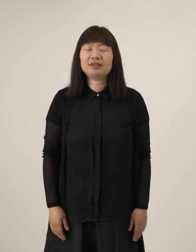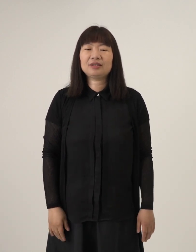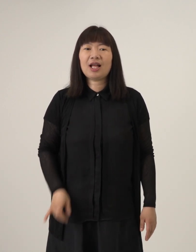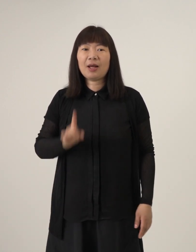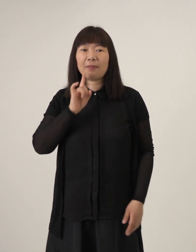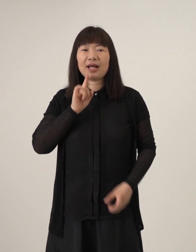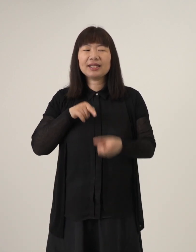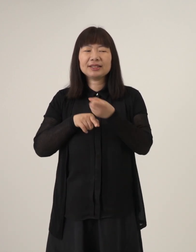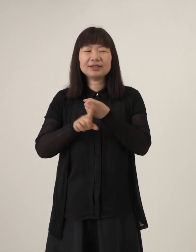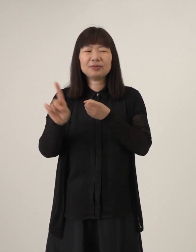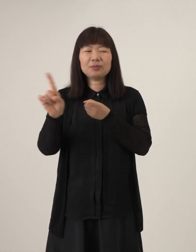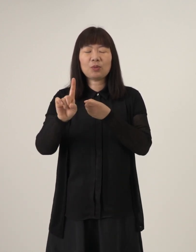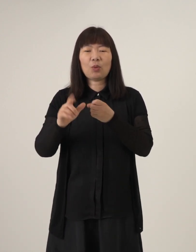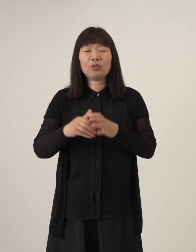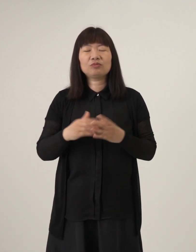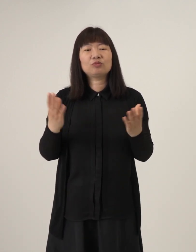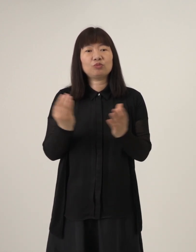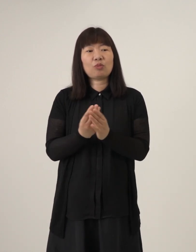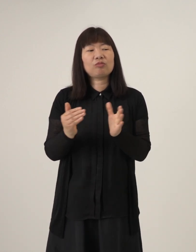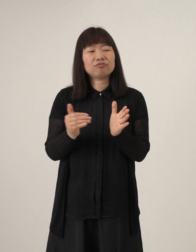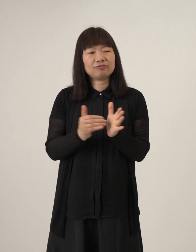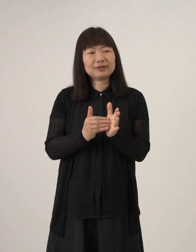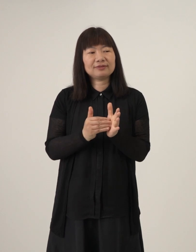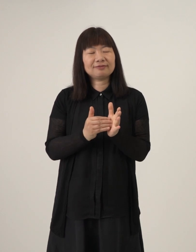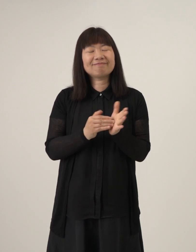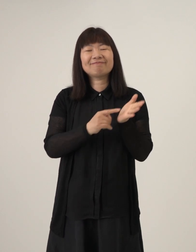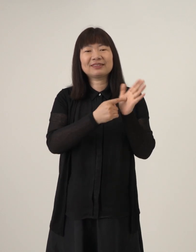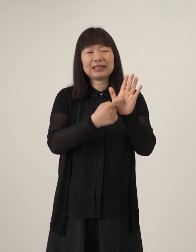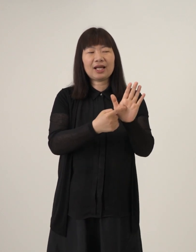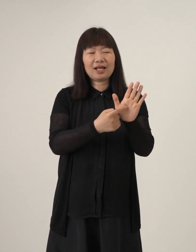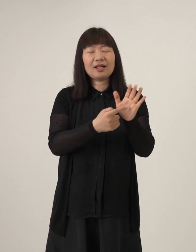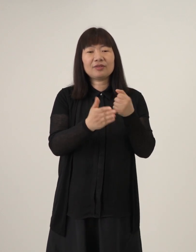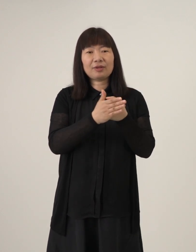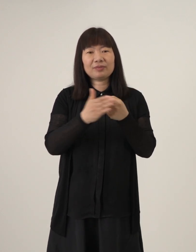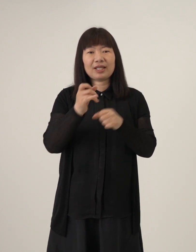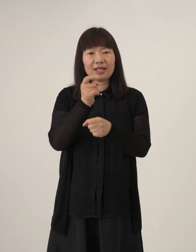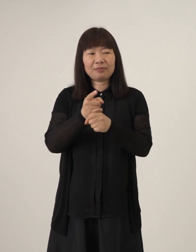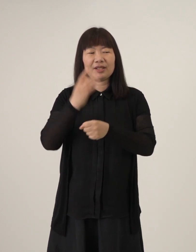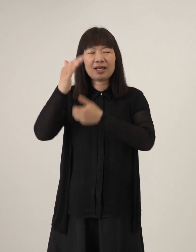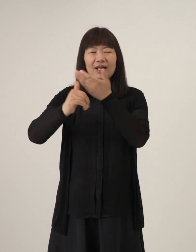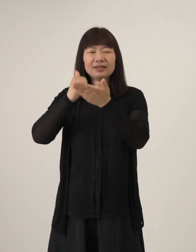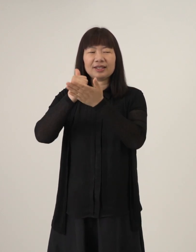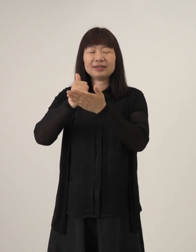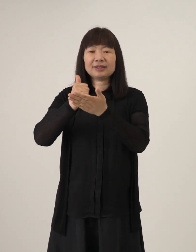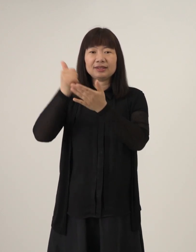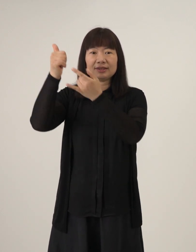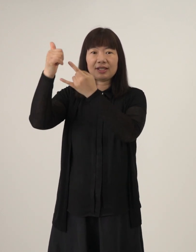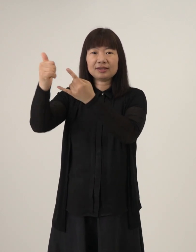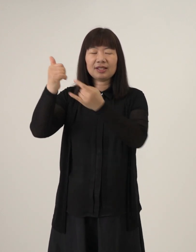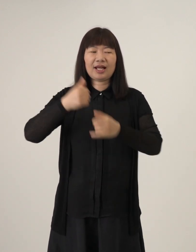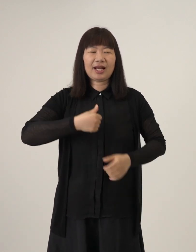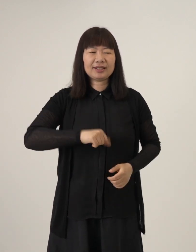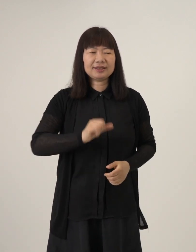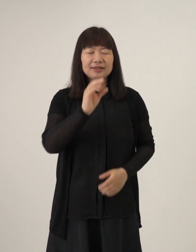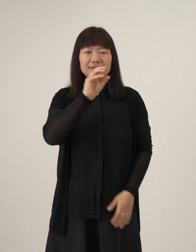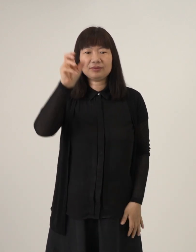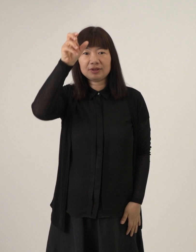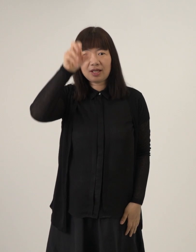말은 완료형으로 쓰여져 있어요. 그런 걸로 봐서 이미 하나님은 아드님을 십자가